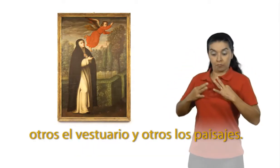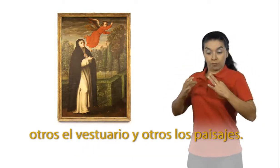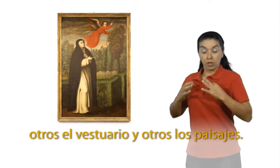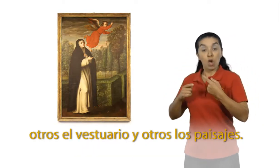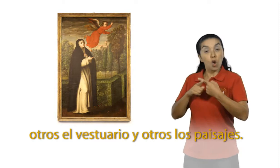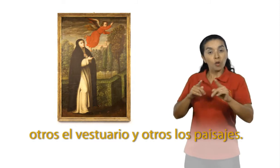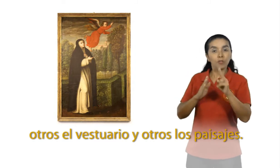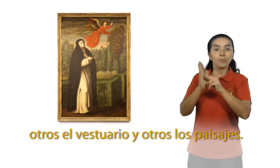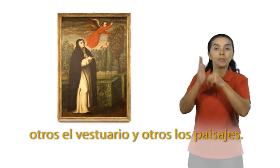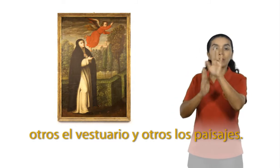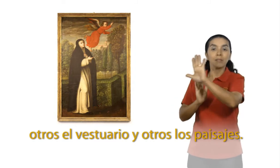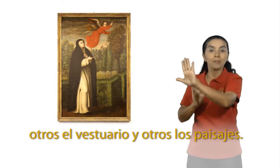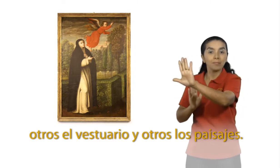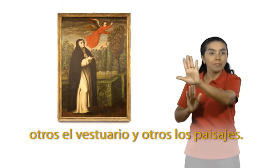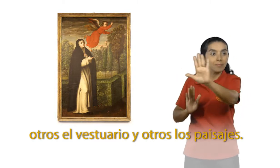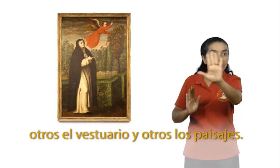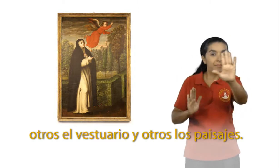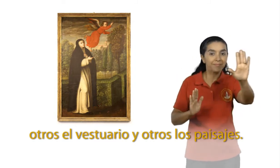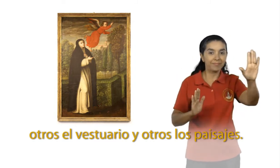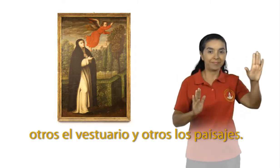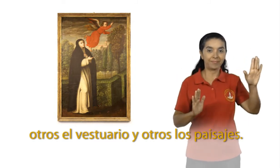el vestuario y otros los paisajes.